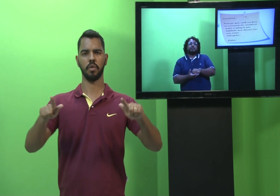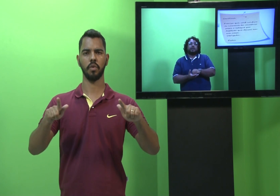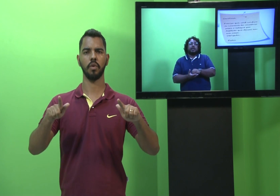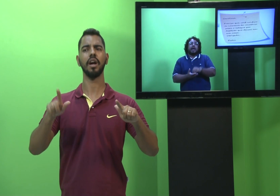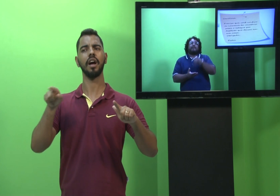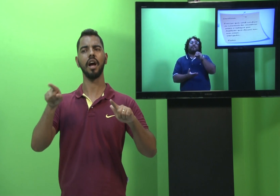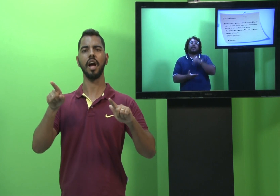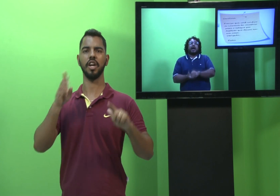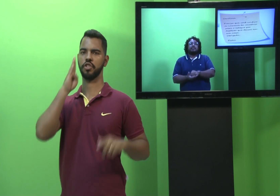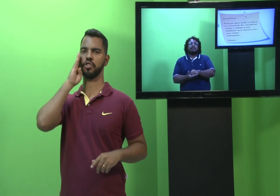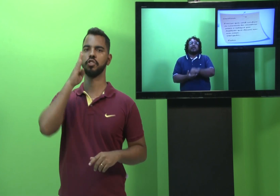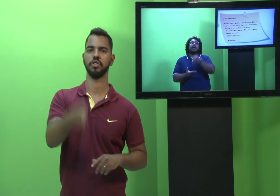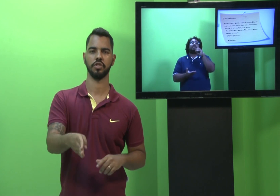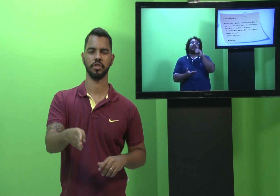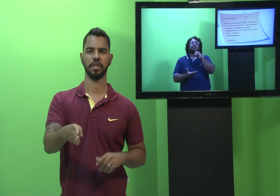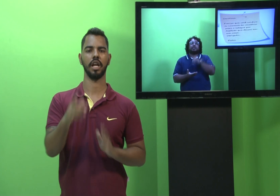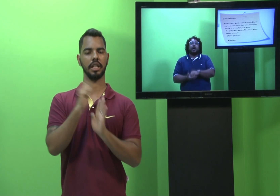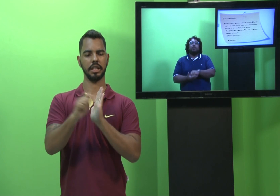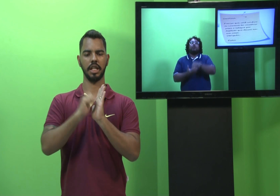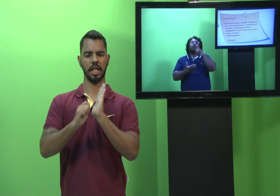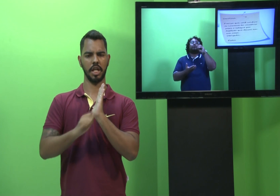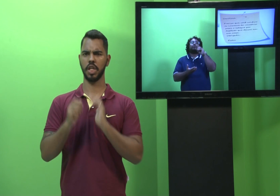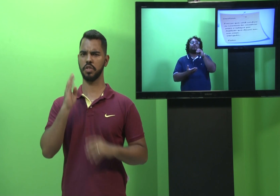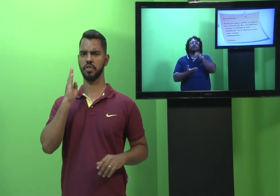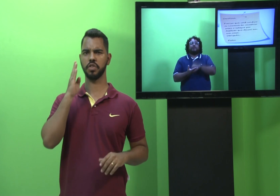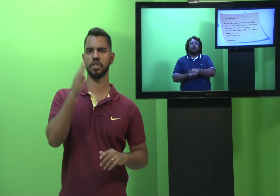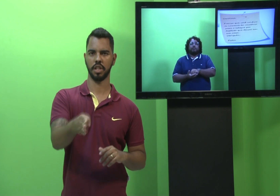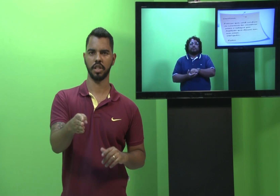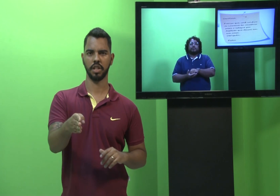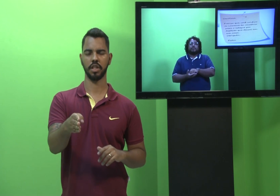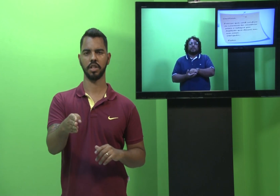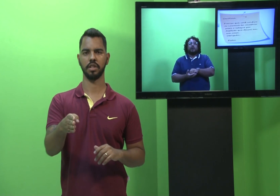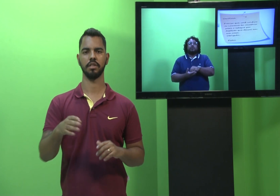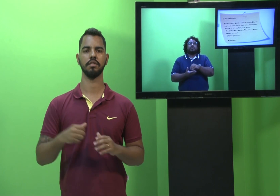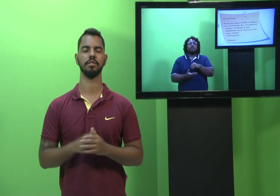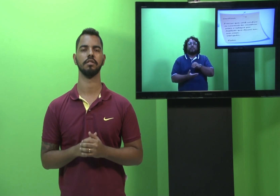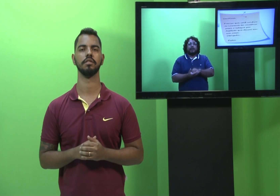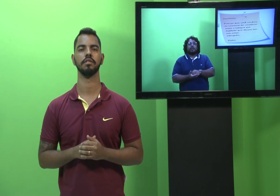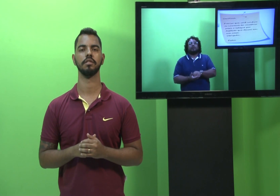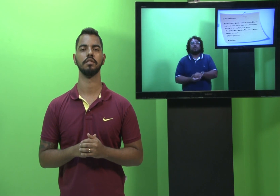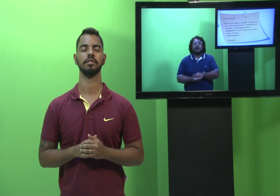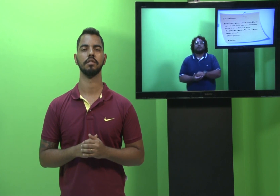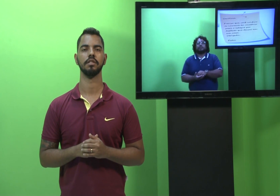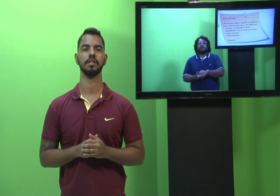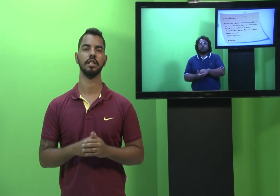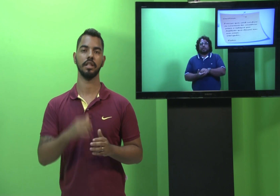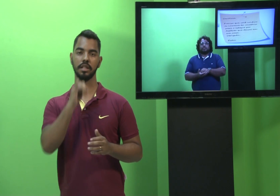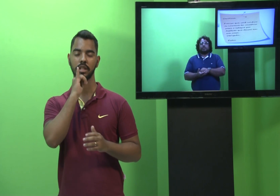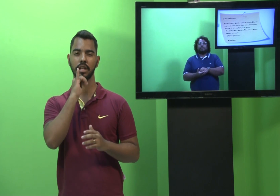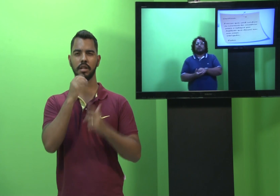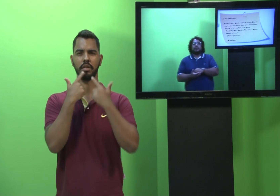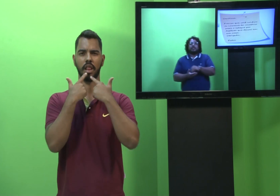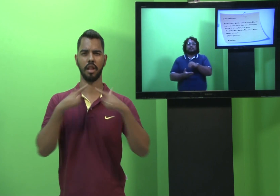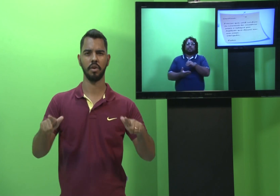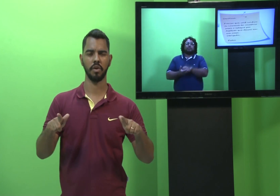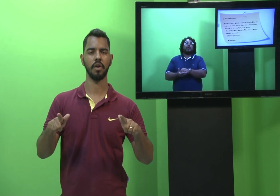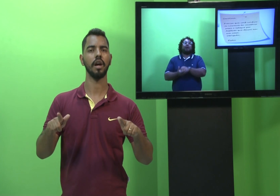objetividade, a eficácia e a exatidão dos informes. Usa-se para tal linguagem denotativa sentido real